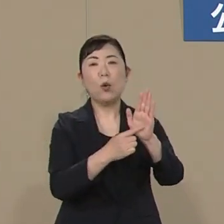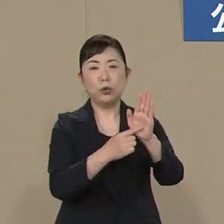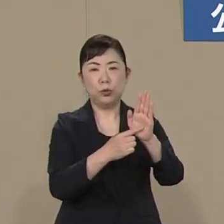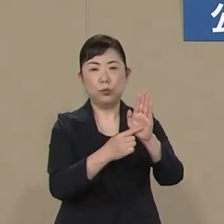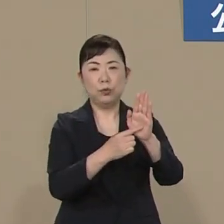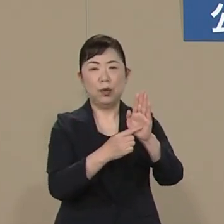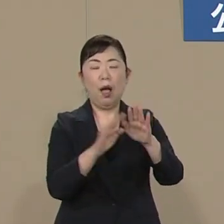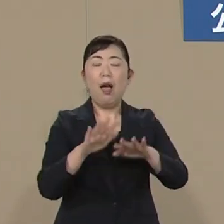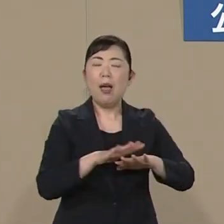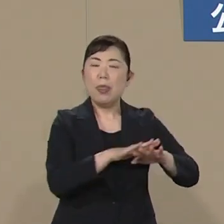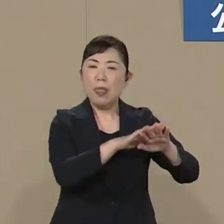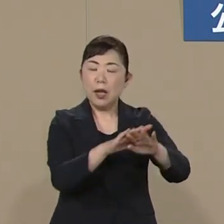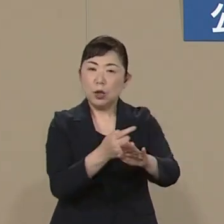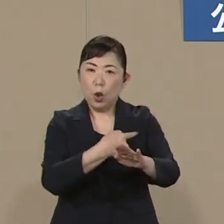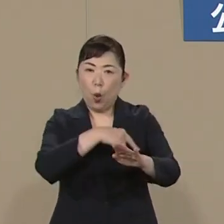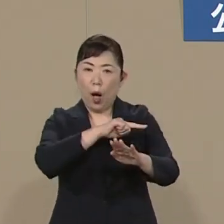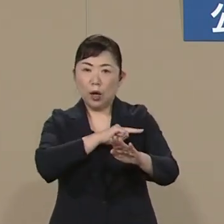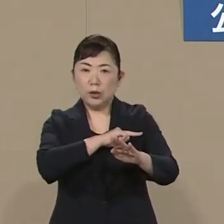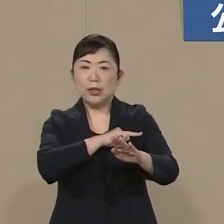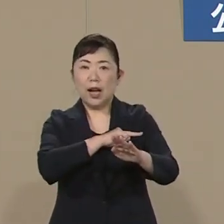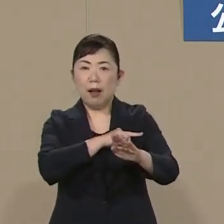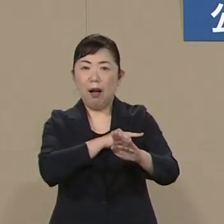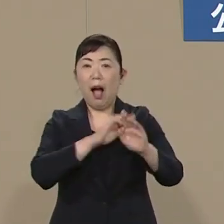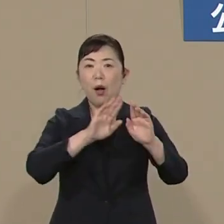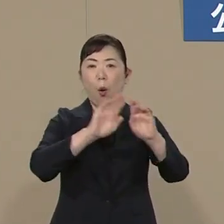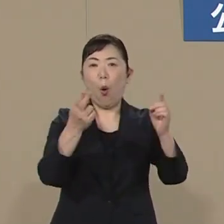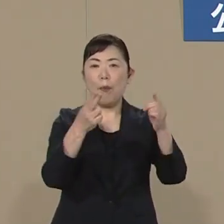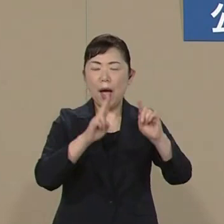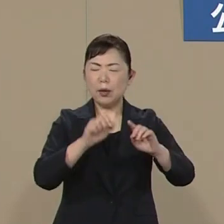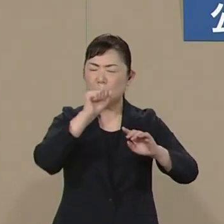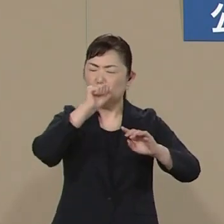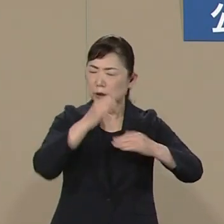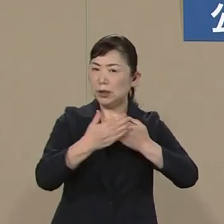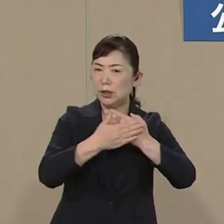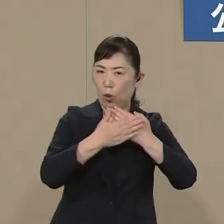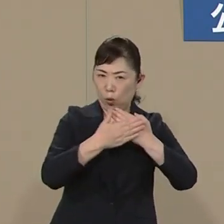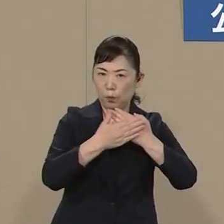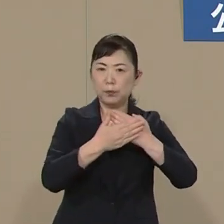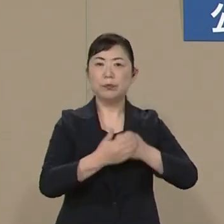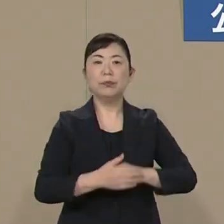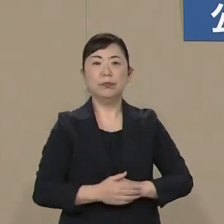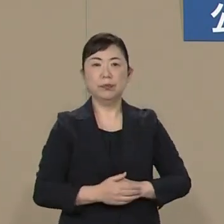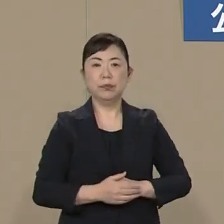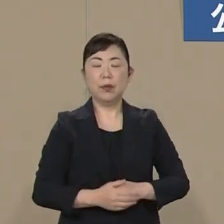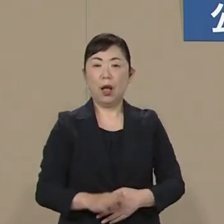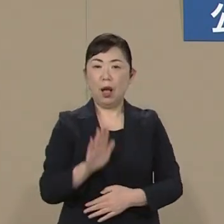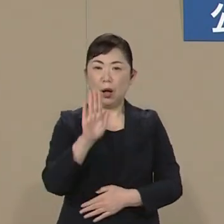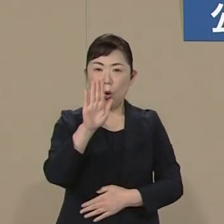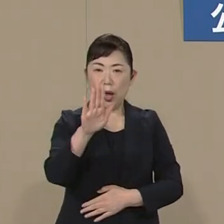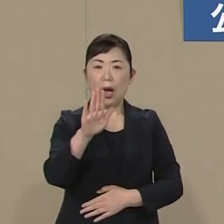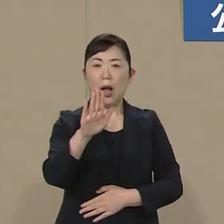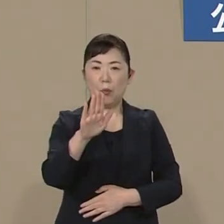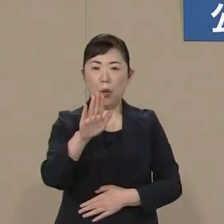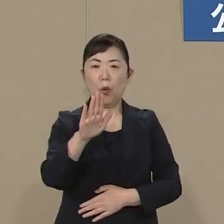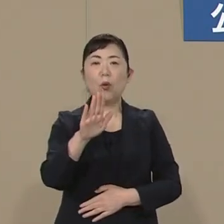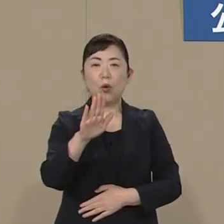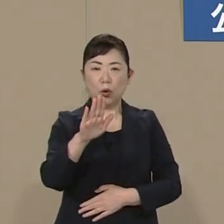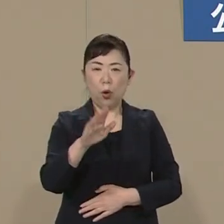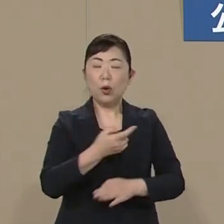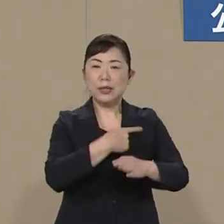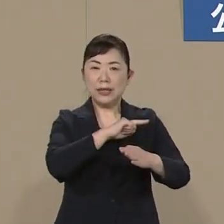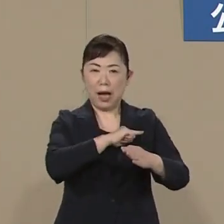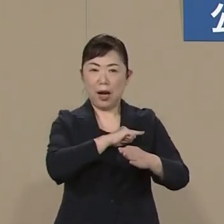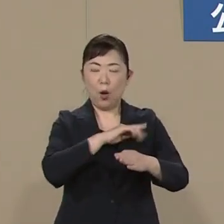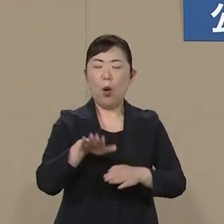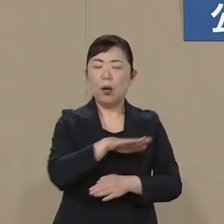このネットワークの力こそが公明党の強みんですこれからもこの力を